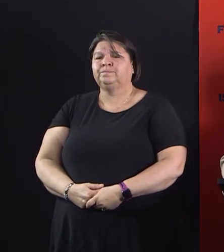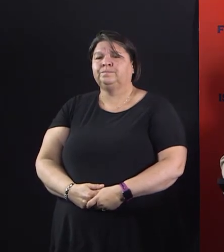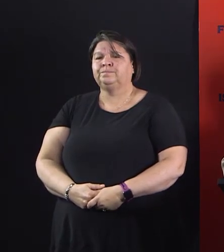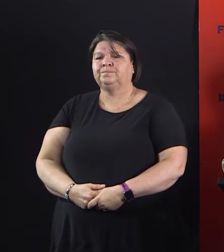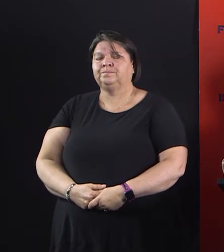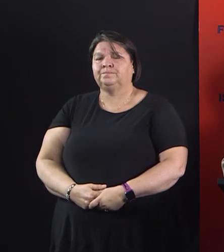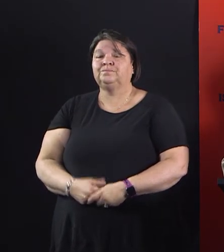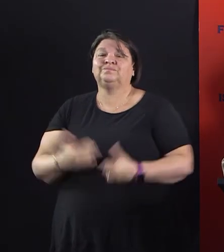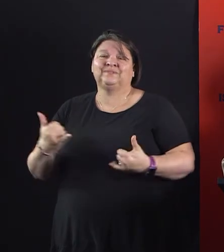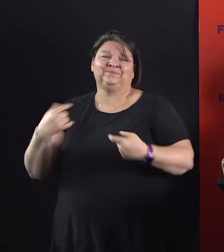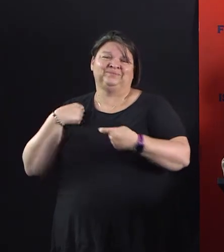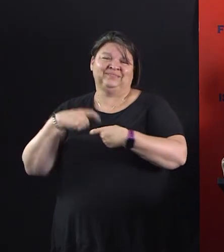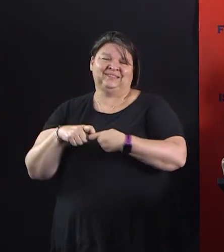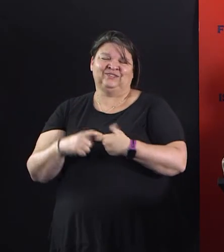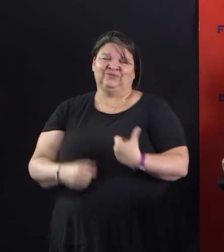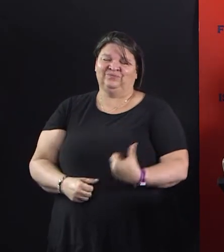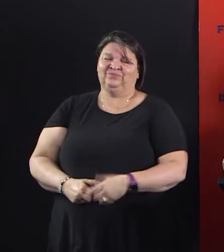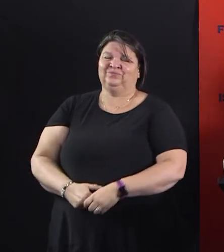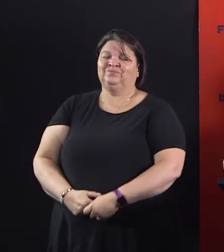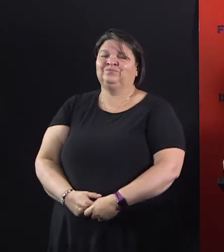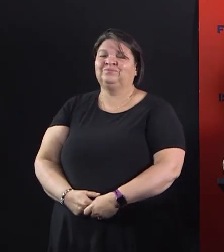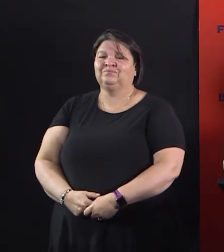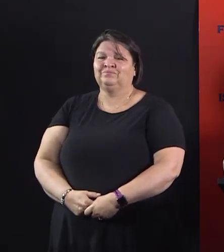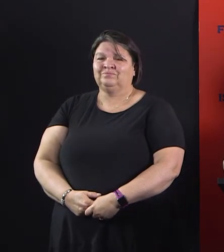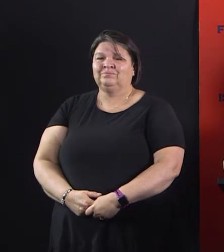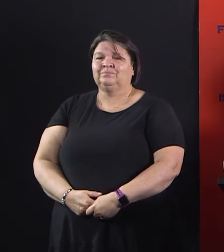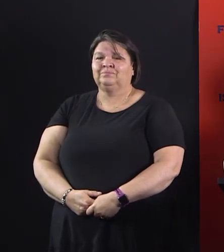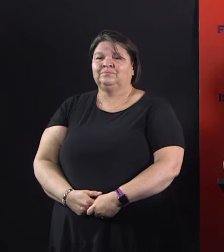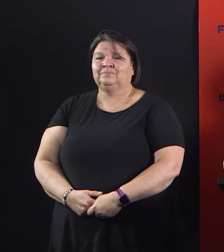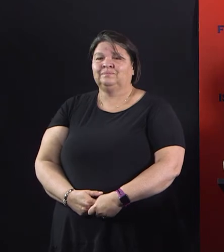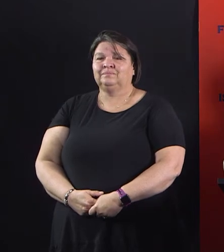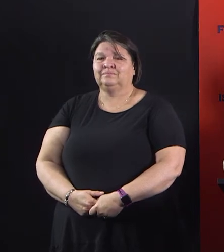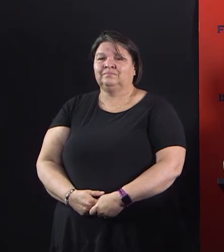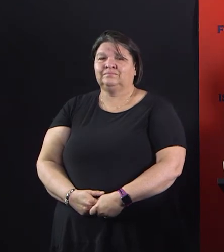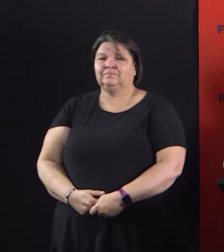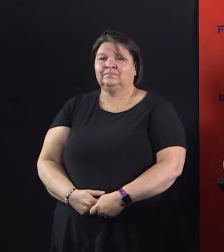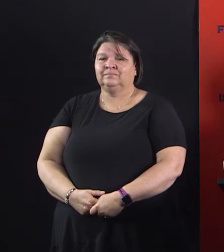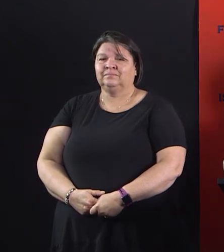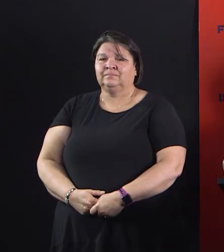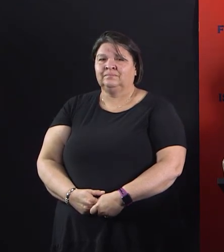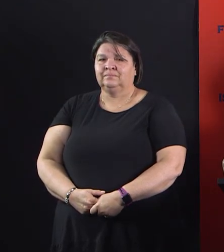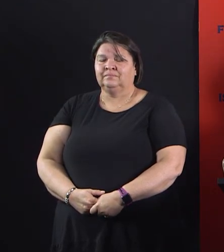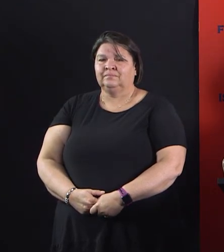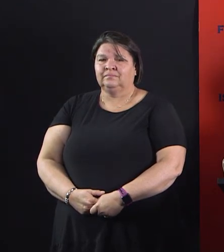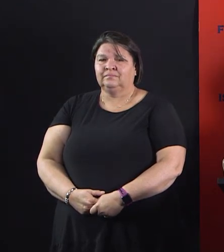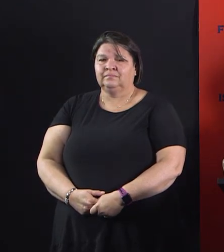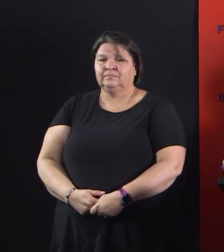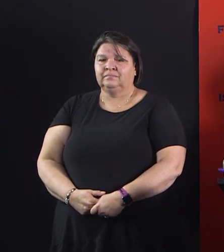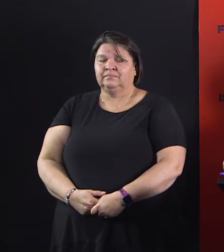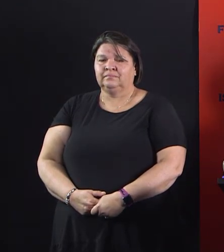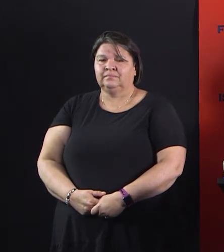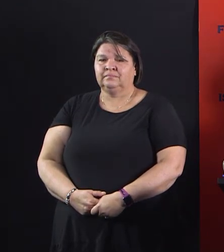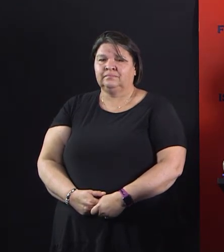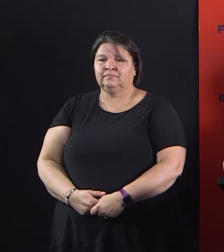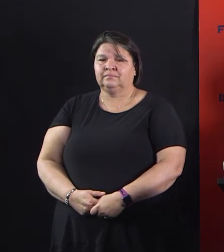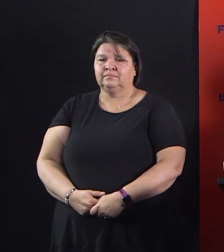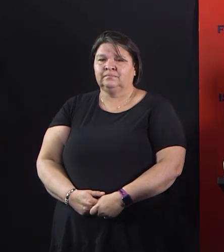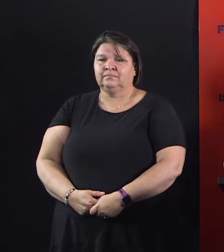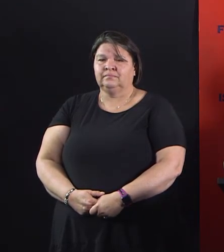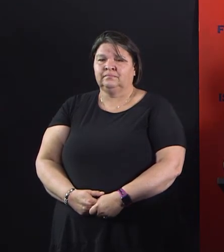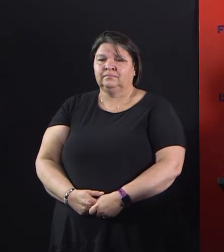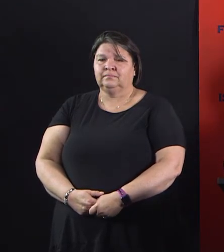claros, no todos van a probarse positivos. Es por eso que usted se mantenga en casa y también que contacte a sus